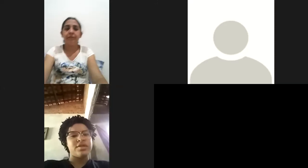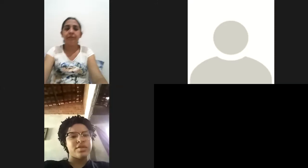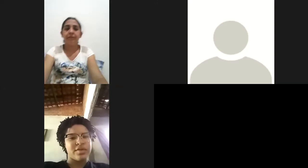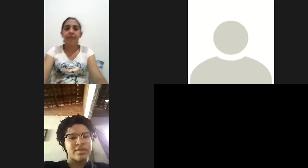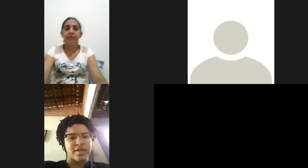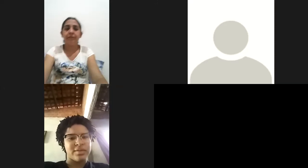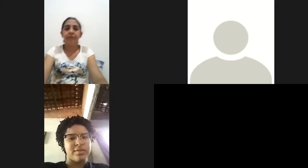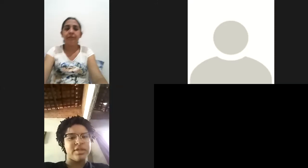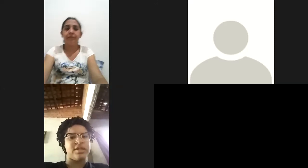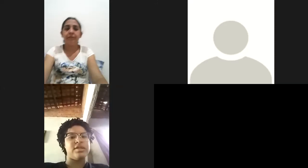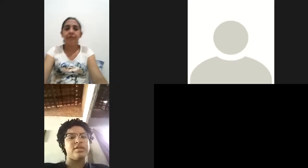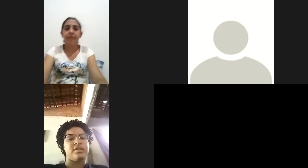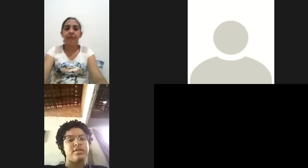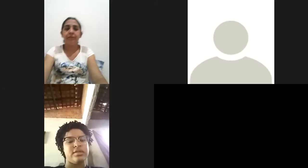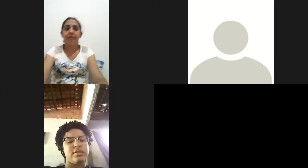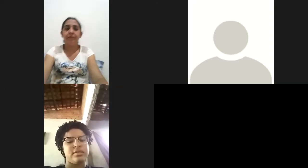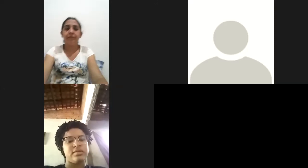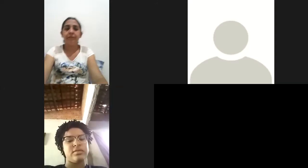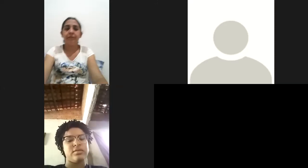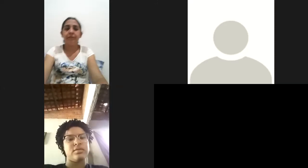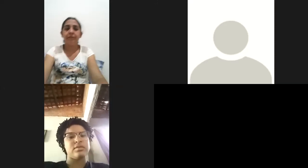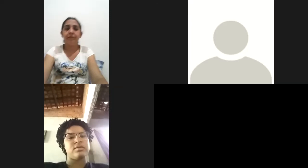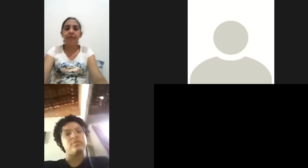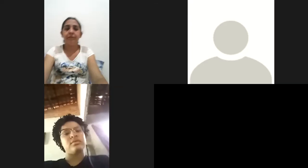Não estou encontrando o link.